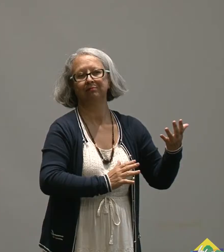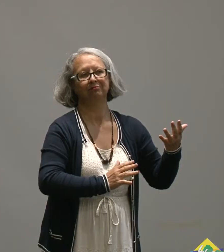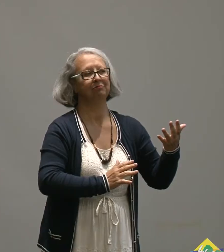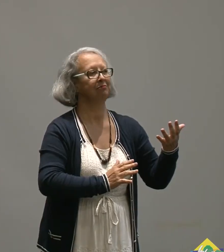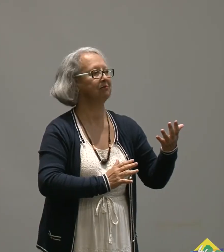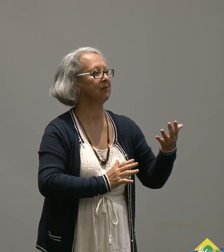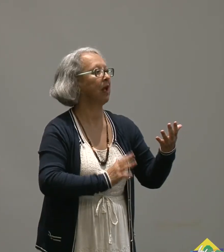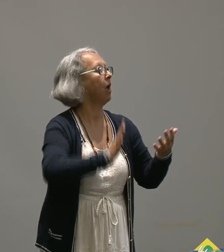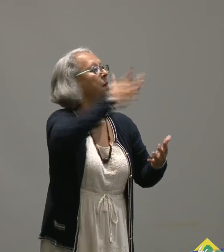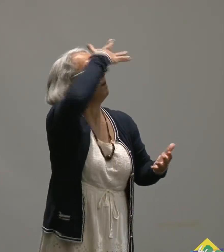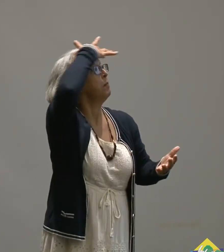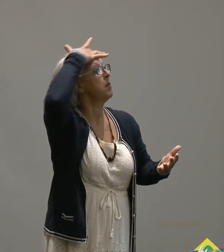povos.